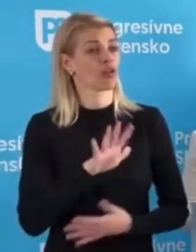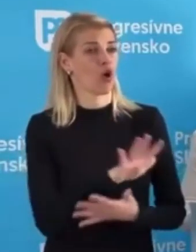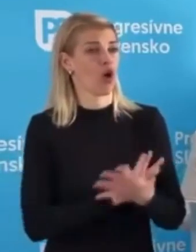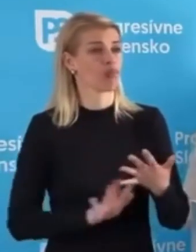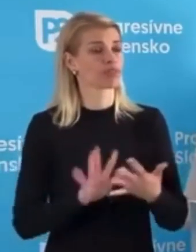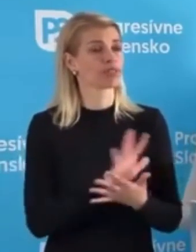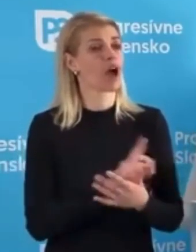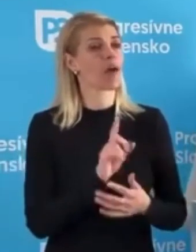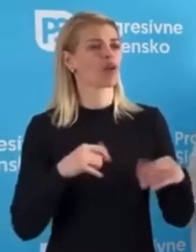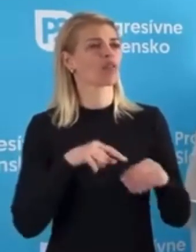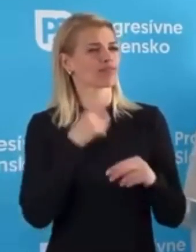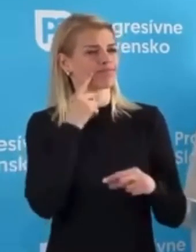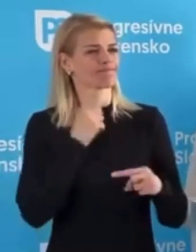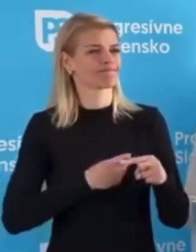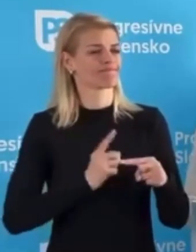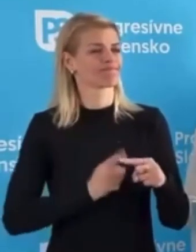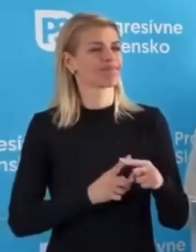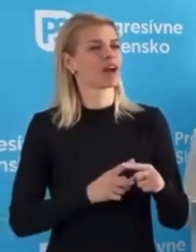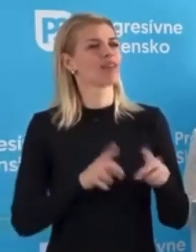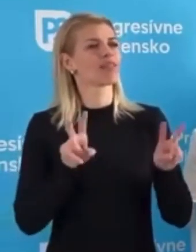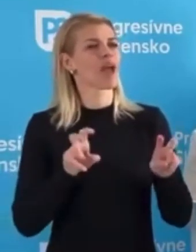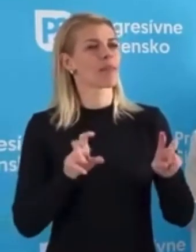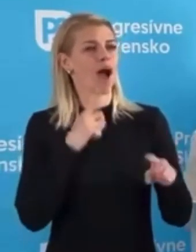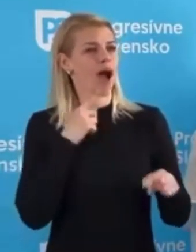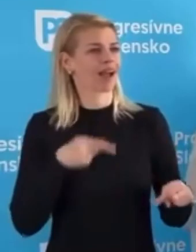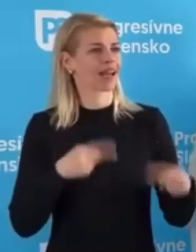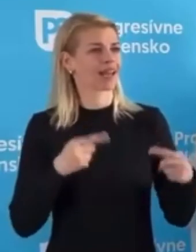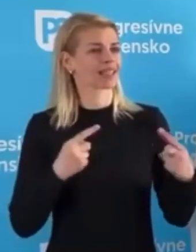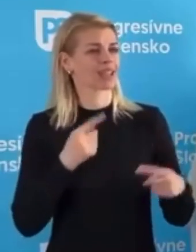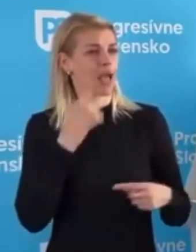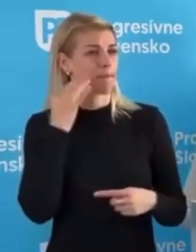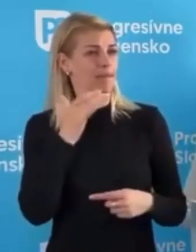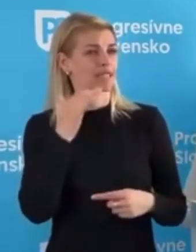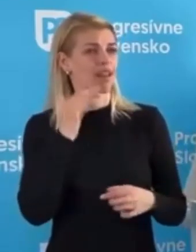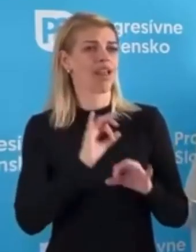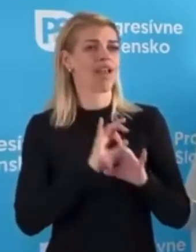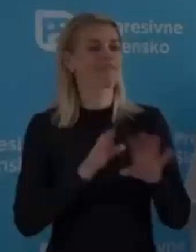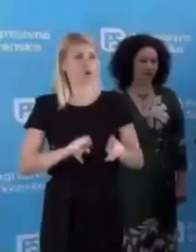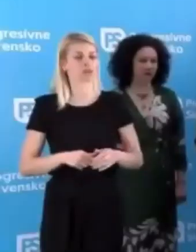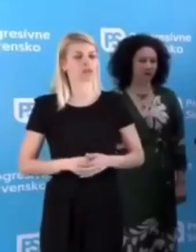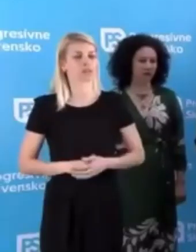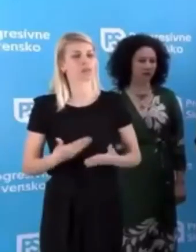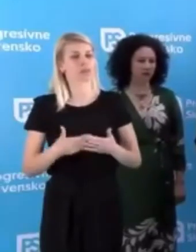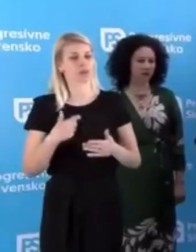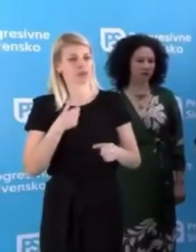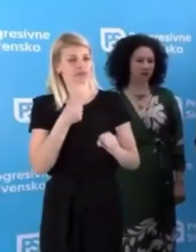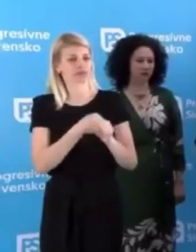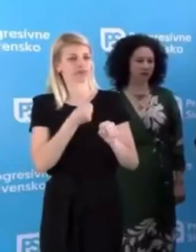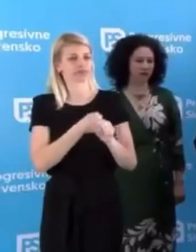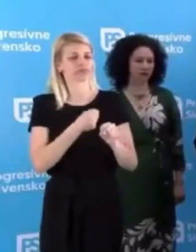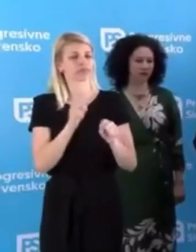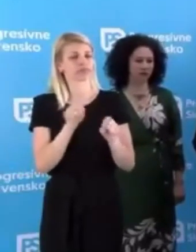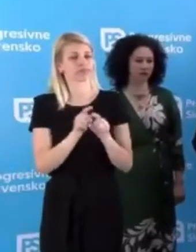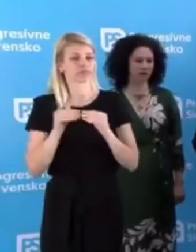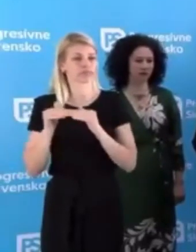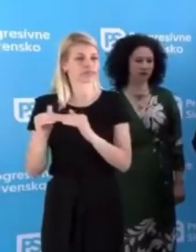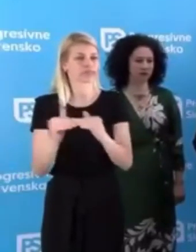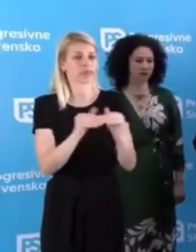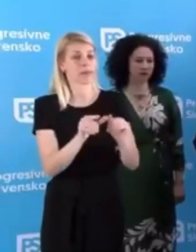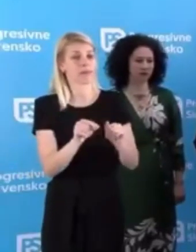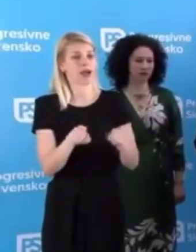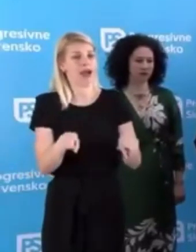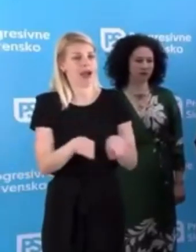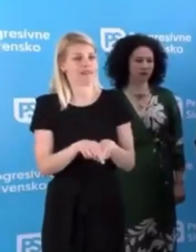obsah má priniesť kritické myslenie, vďaka ktorému môžeme bojovať s dezinformáciami. Presadzujeme rovnosť párov